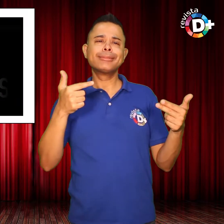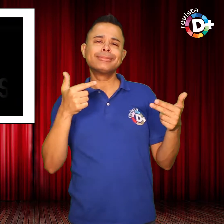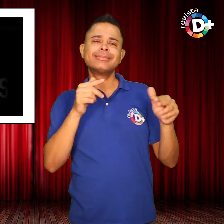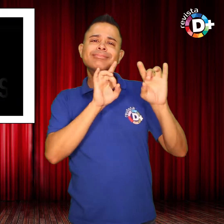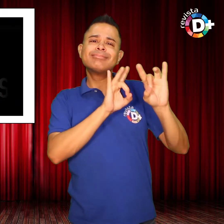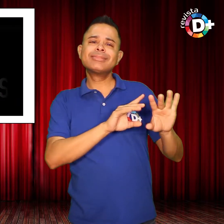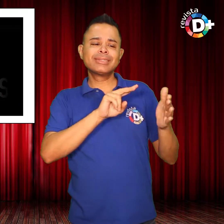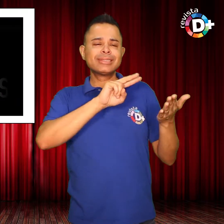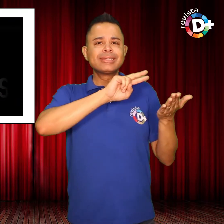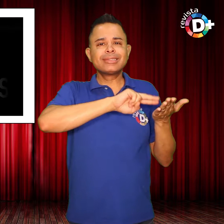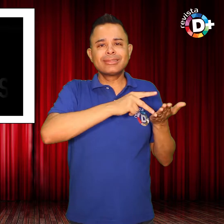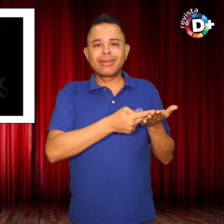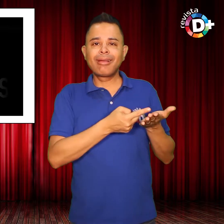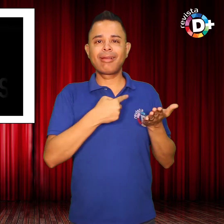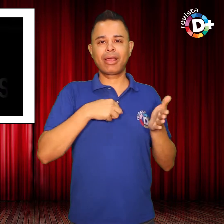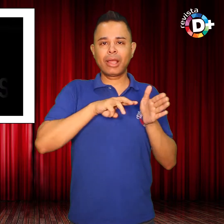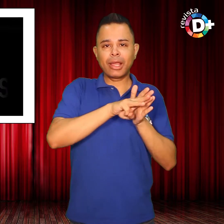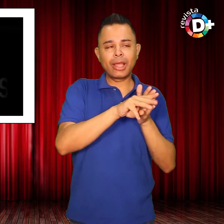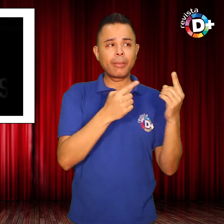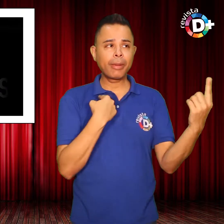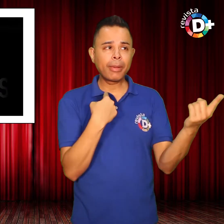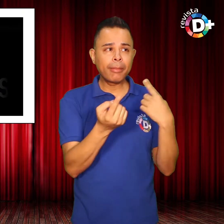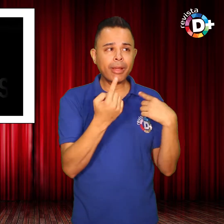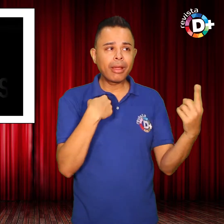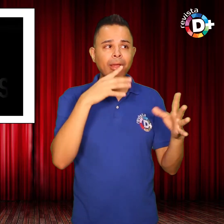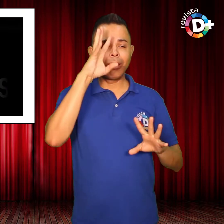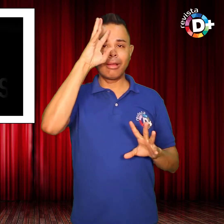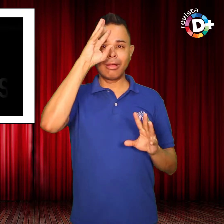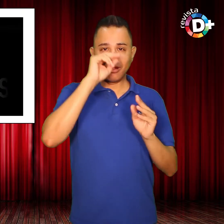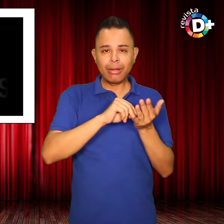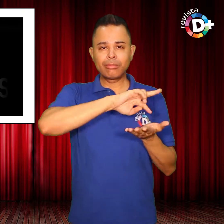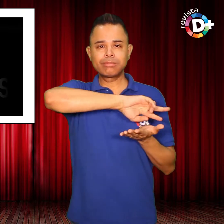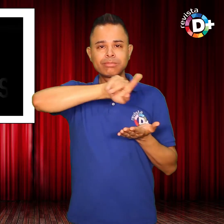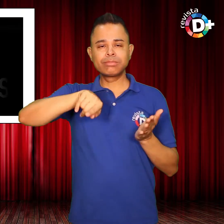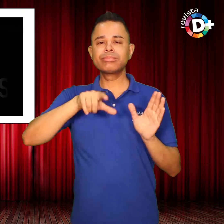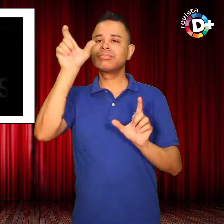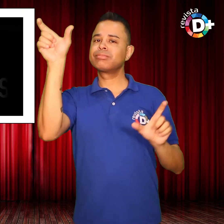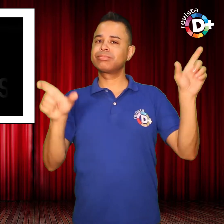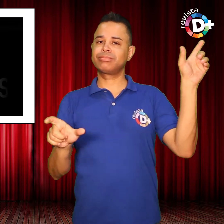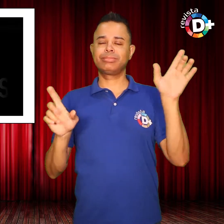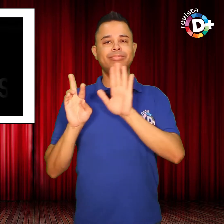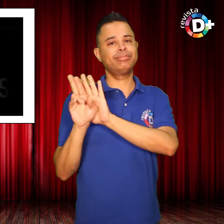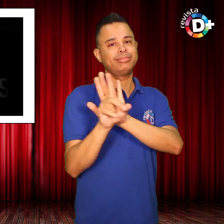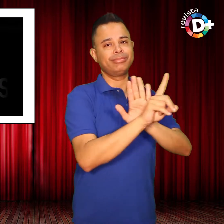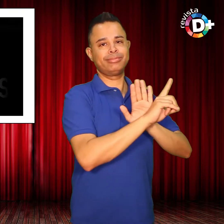que em termos técnicos é a metodologia de diálogo significativos com diversidade